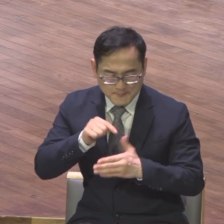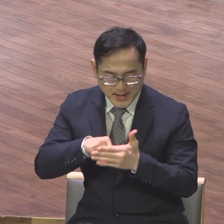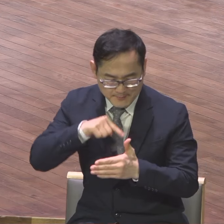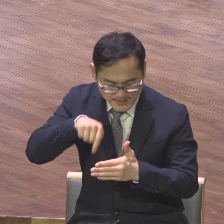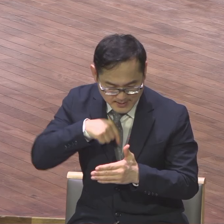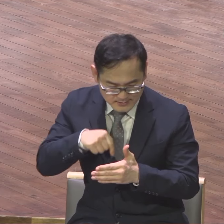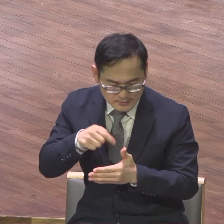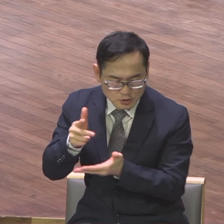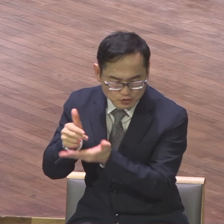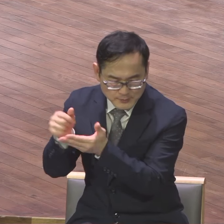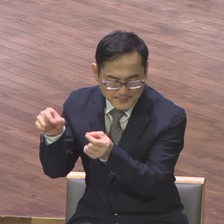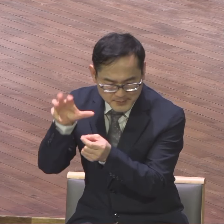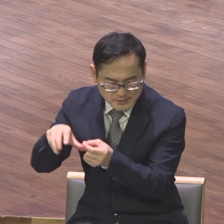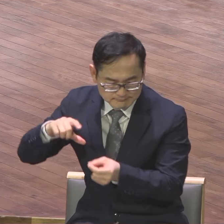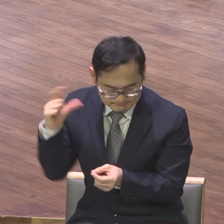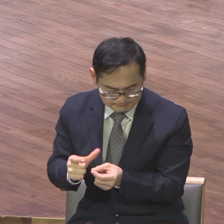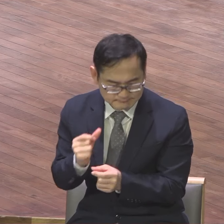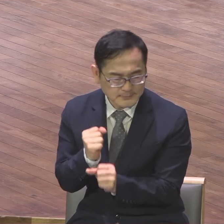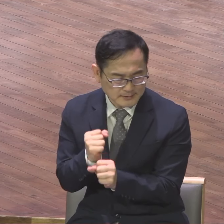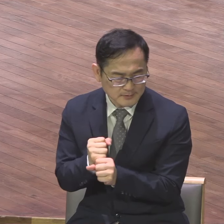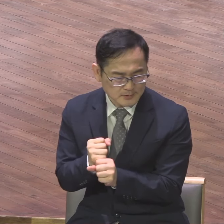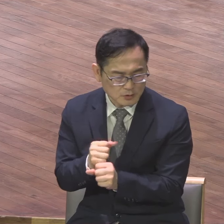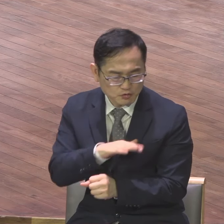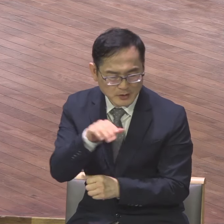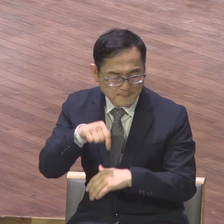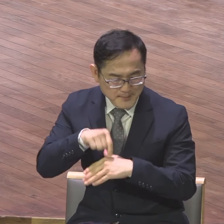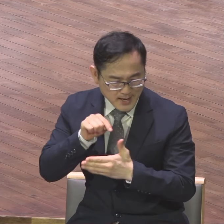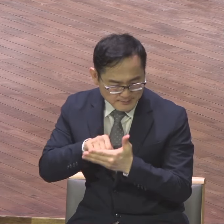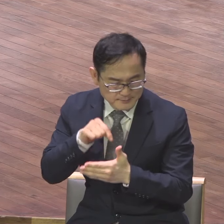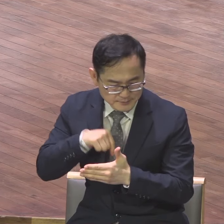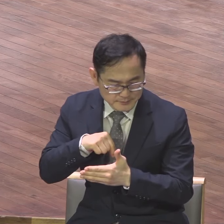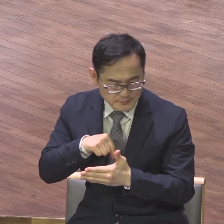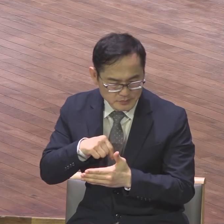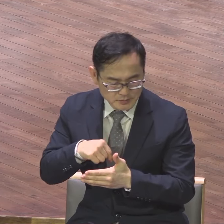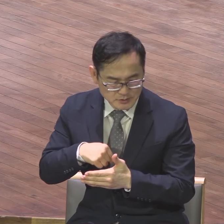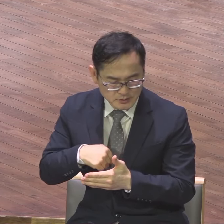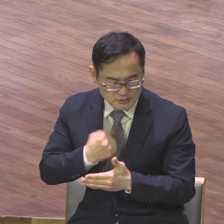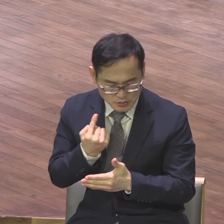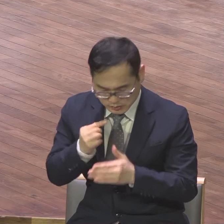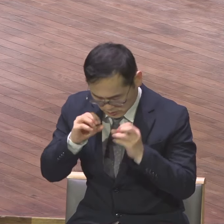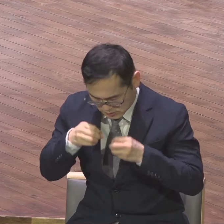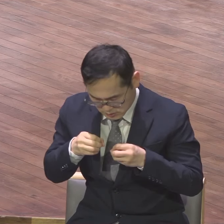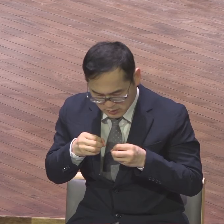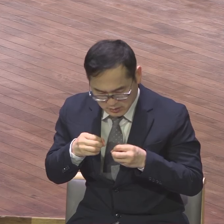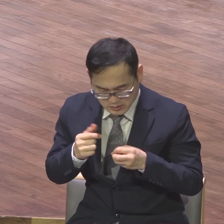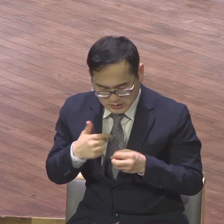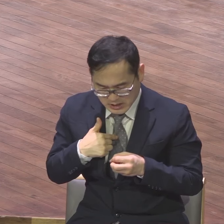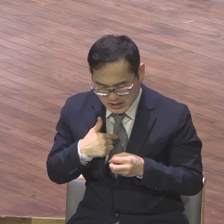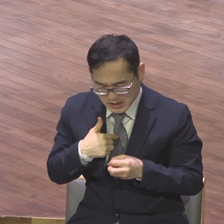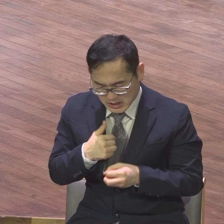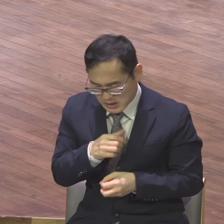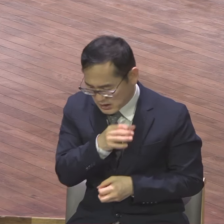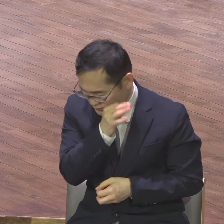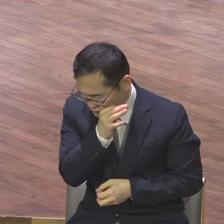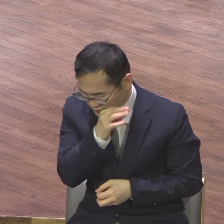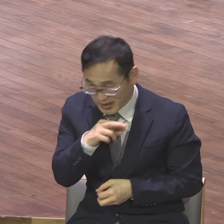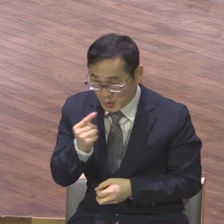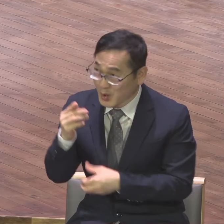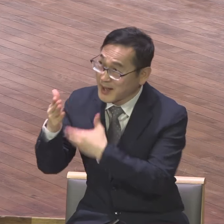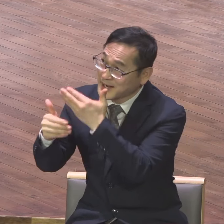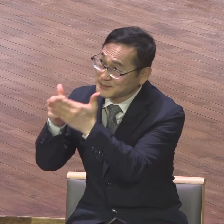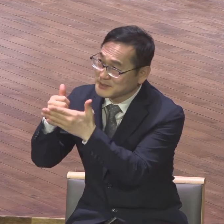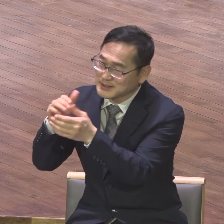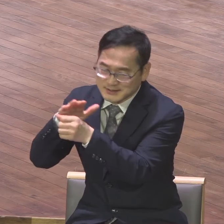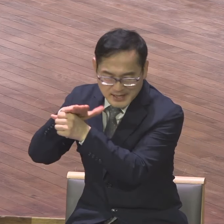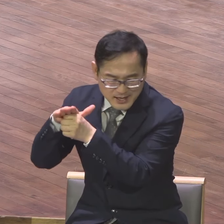주 앞에서 굳세게 하리니 이는 우리 마음이 혹 우리를 책망할 일이 있어도 하나님은 우리 마음보다 크시고